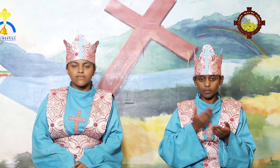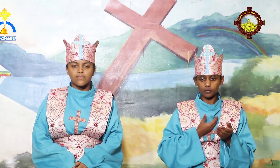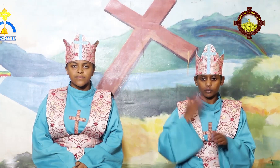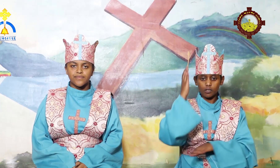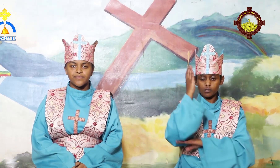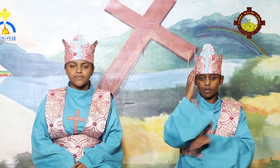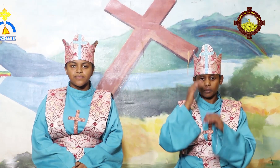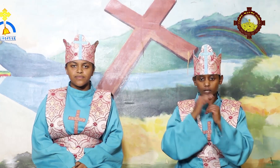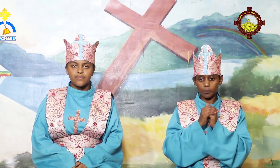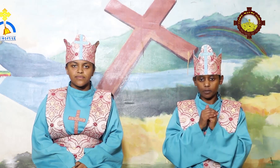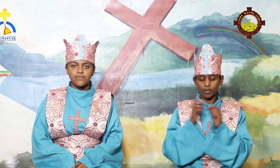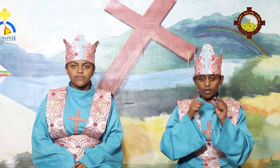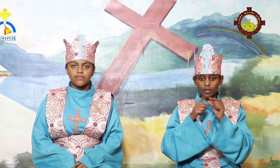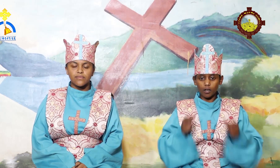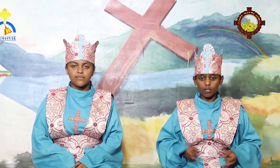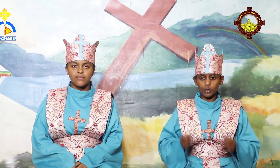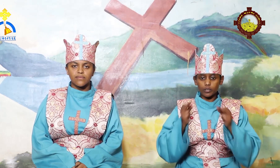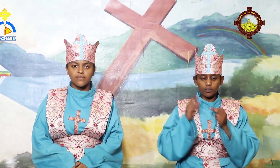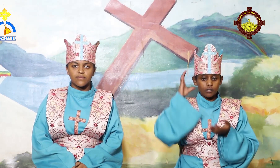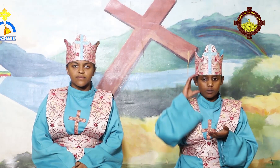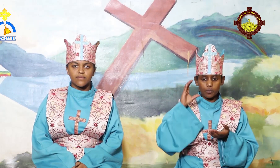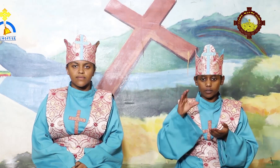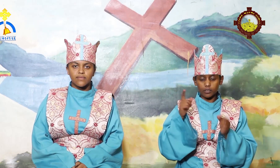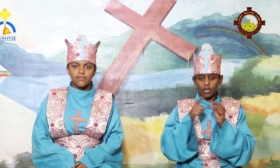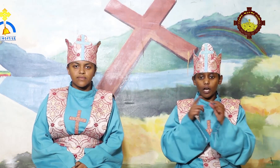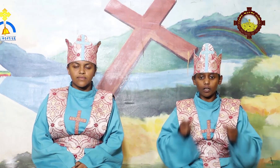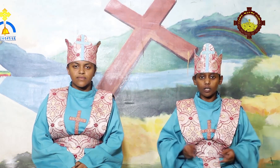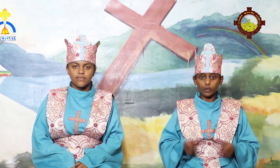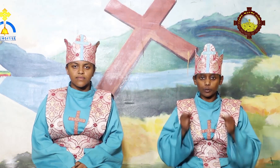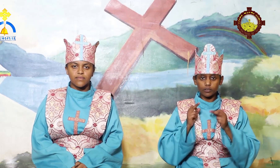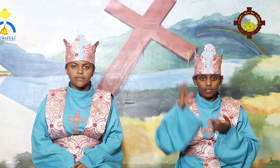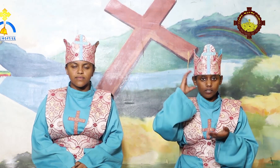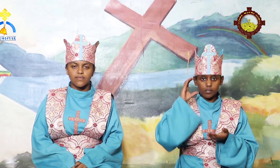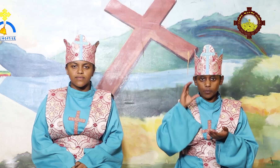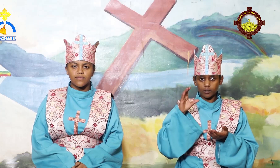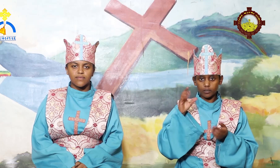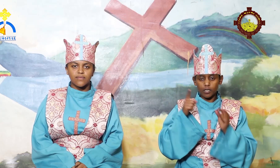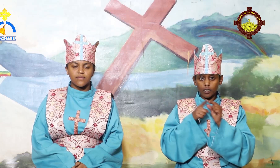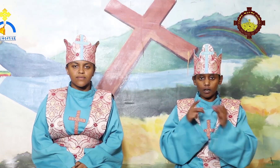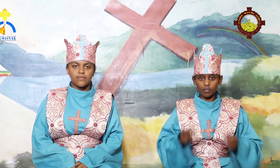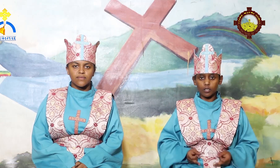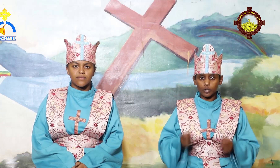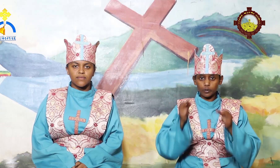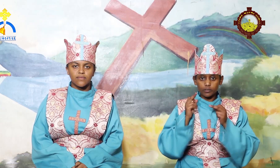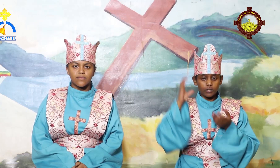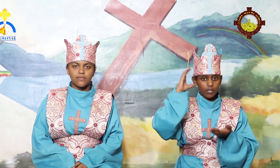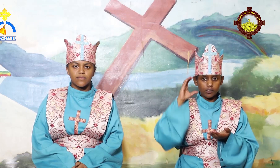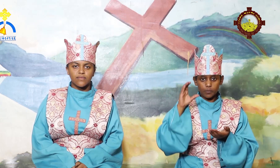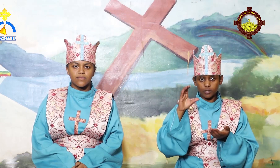ለመምህራችን እግዚአብሔር አምላክ ቃለ ሕይወትን ያሰማልን። ቃለ ሕይወትን ያሰማልን። ቃለ ሕይወትን